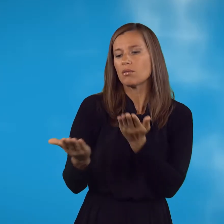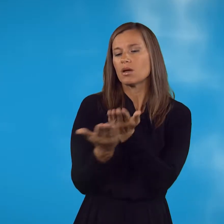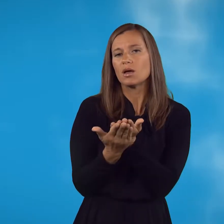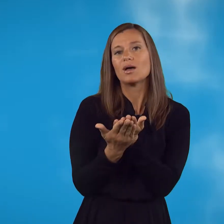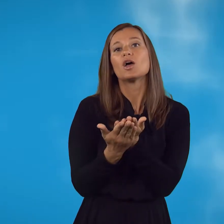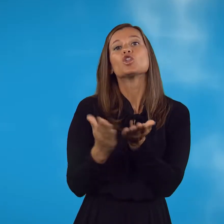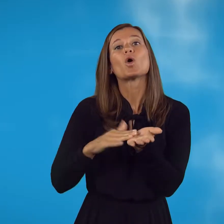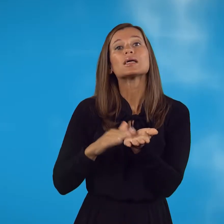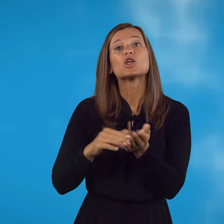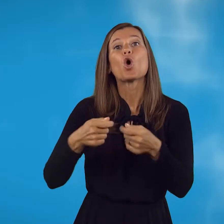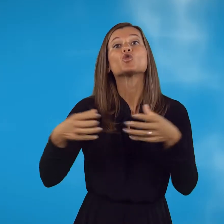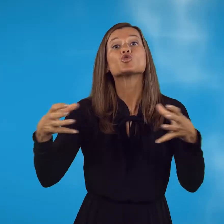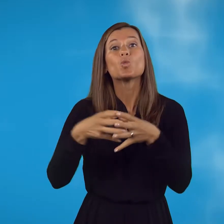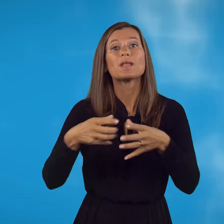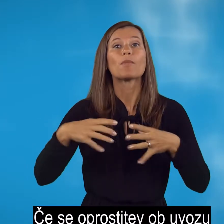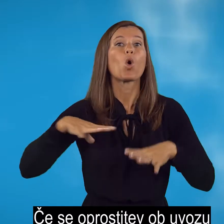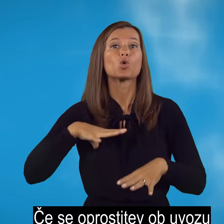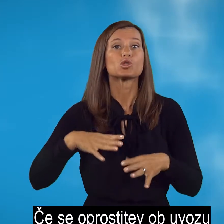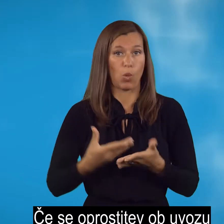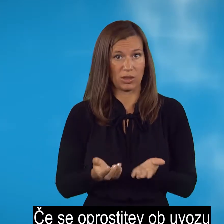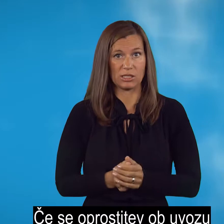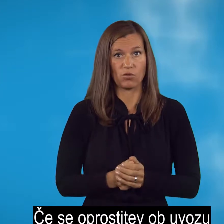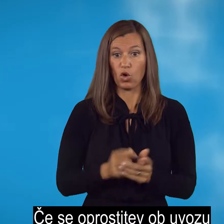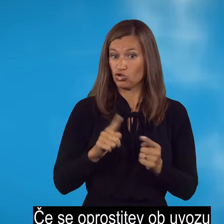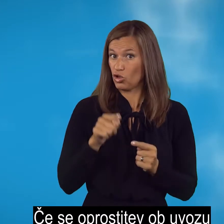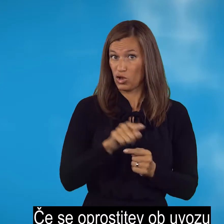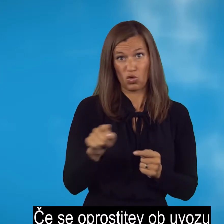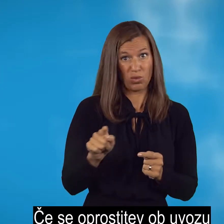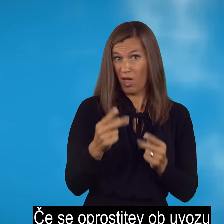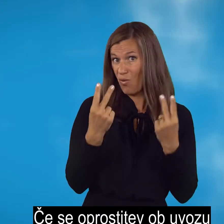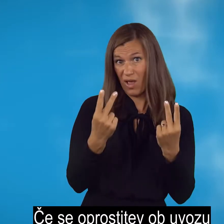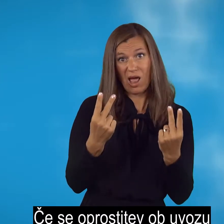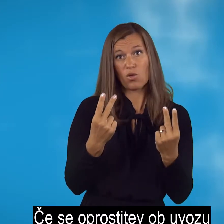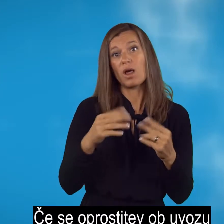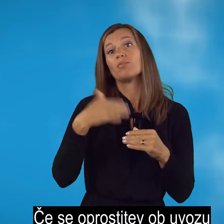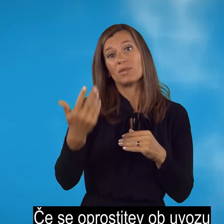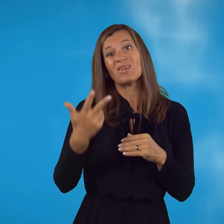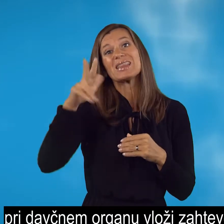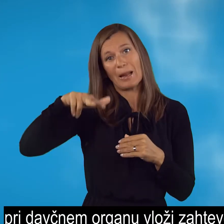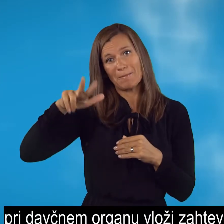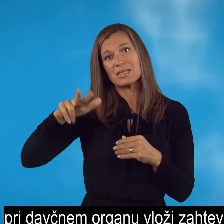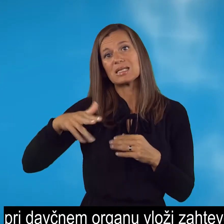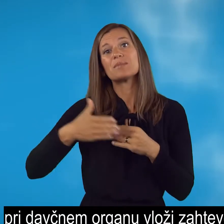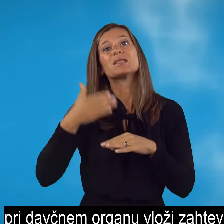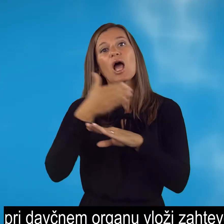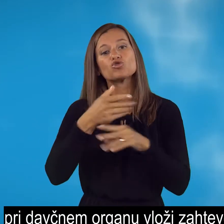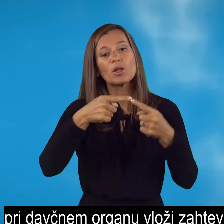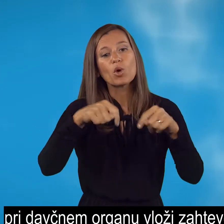gospodinjstvu. Če se oprostitev ob uvozu ne uveljavlja, se lahko v 3 mesecih pri davčnem organu